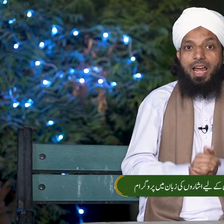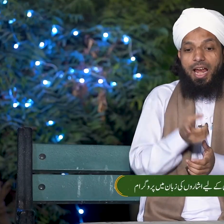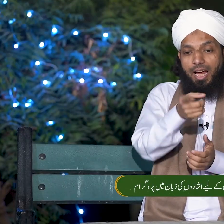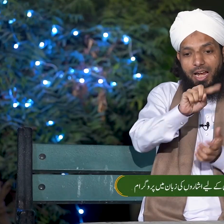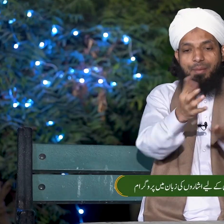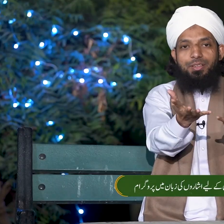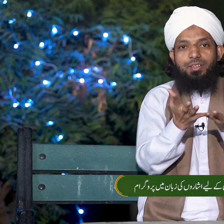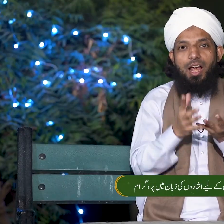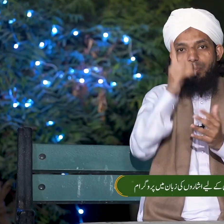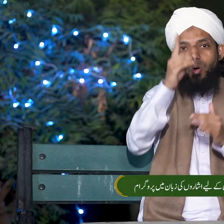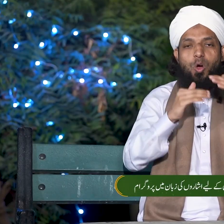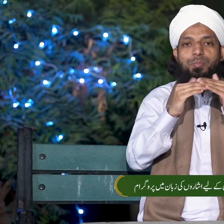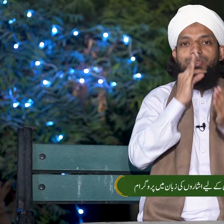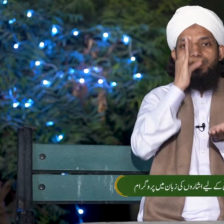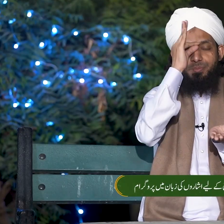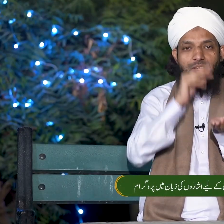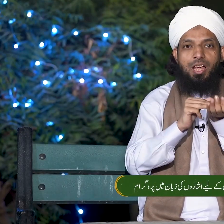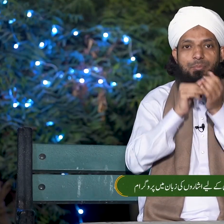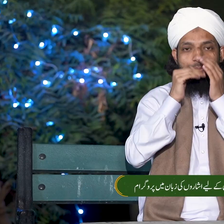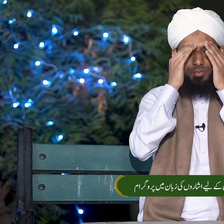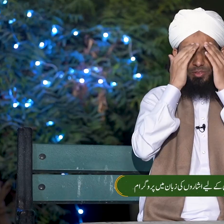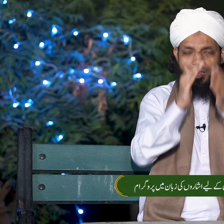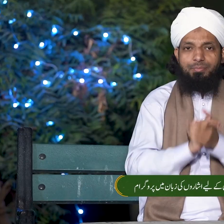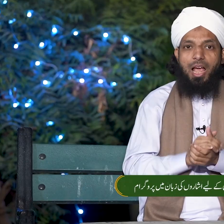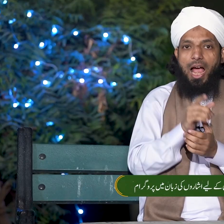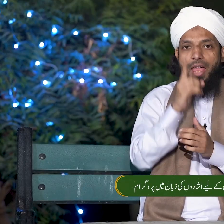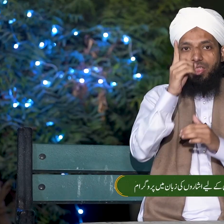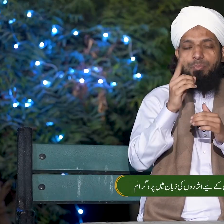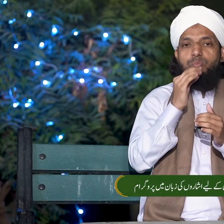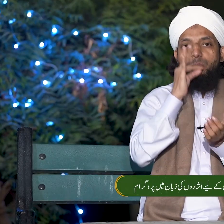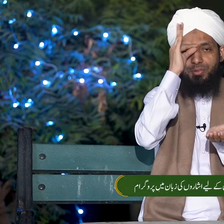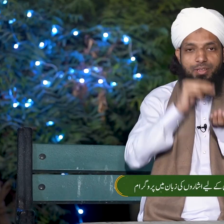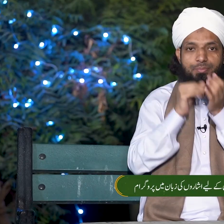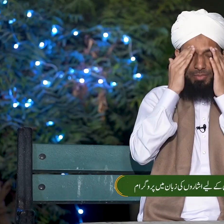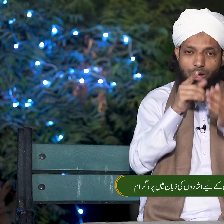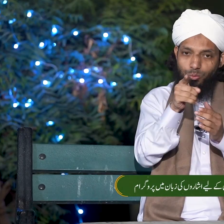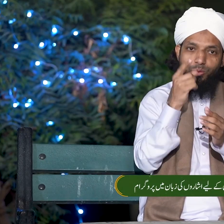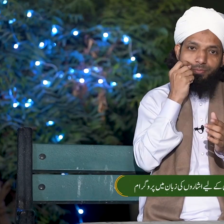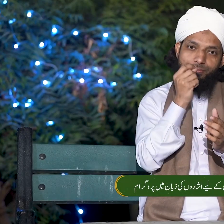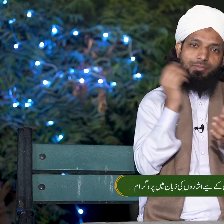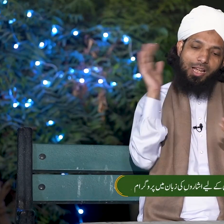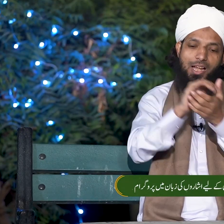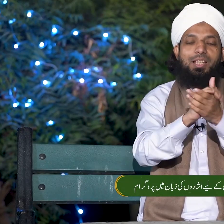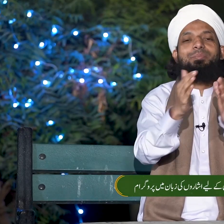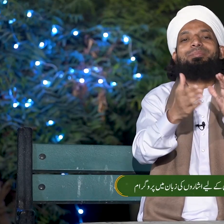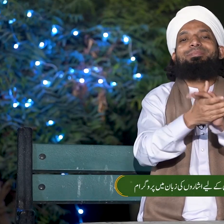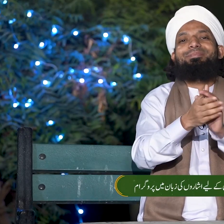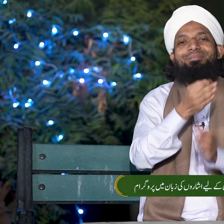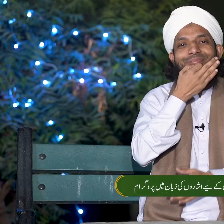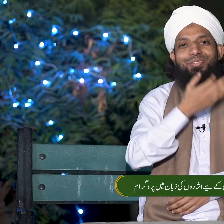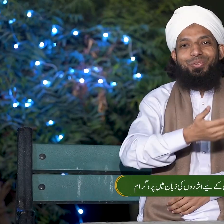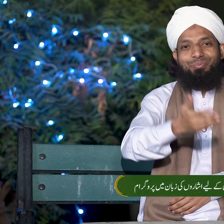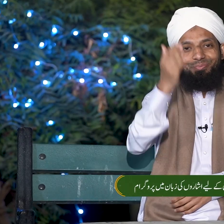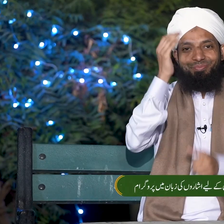قیامت کے دن میں اس سے مصافحہ کروں یعنی ہاتھ ملاؤں گا۔ صلو علی